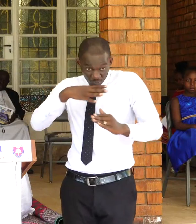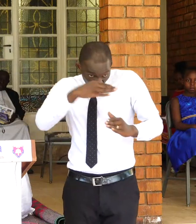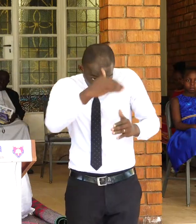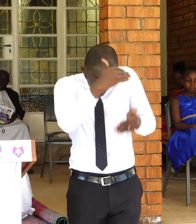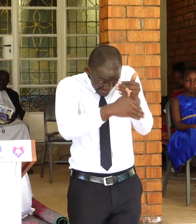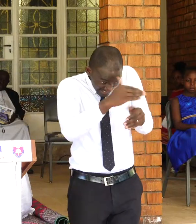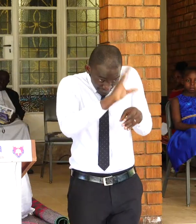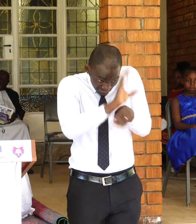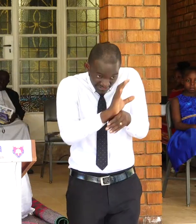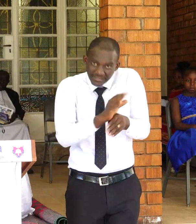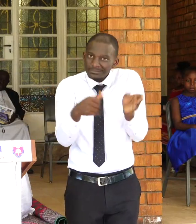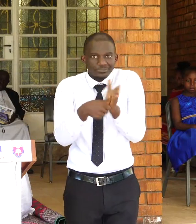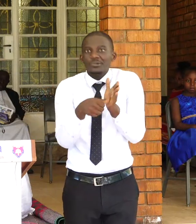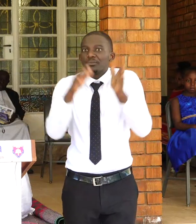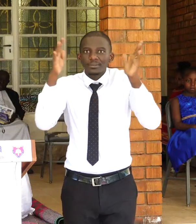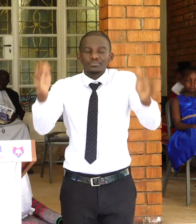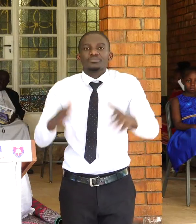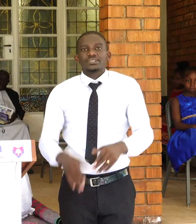obuzibu